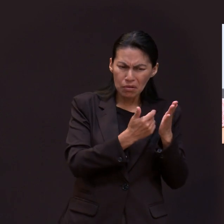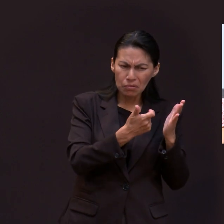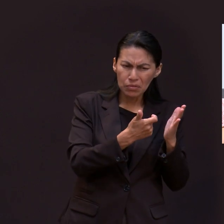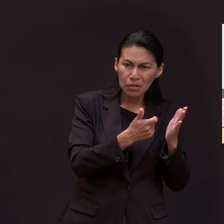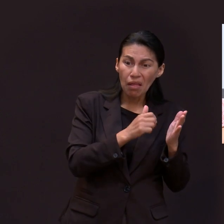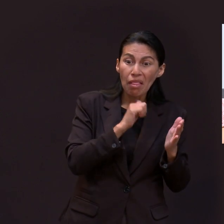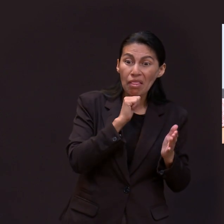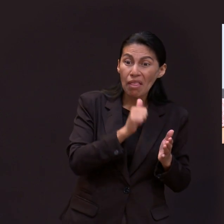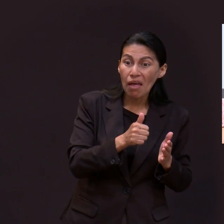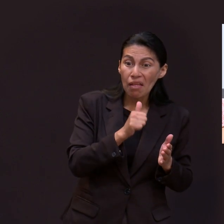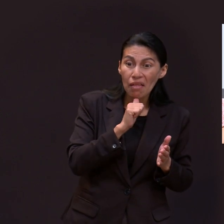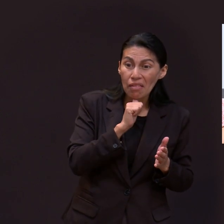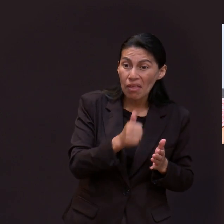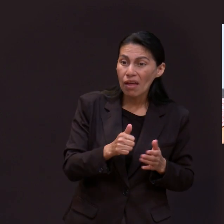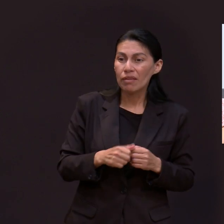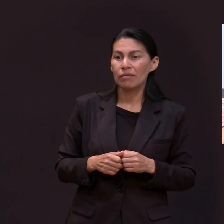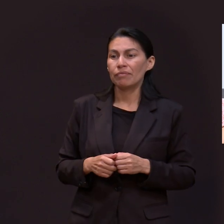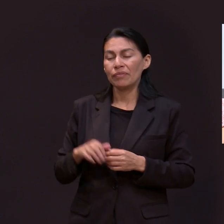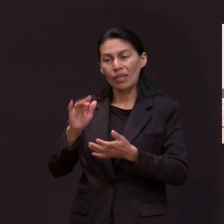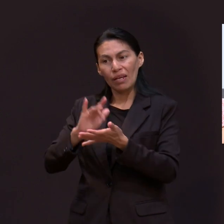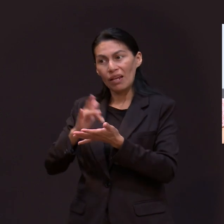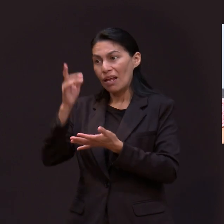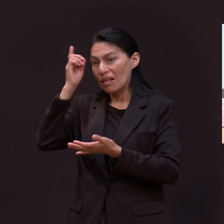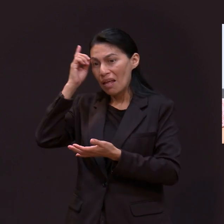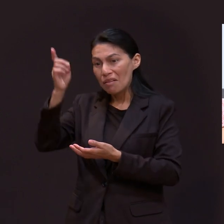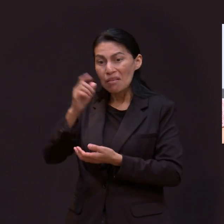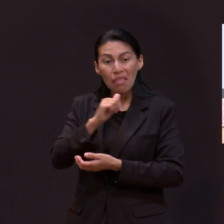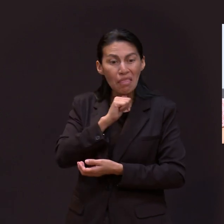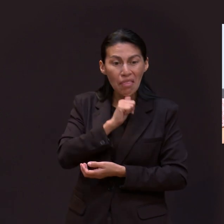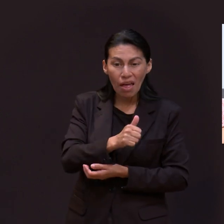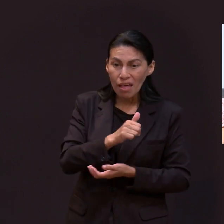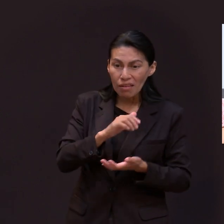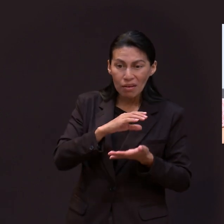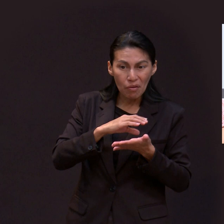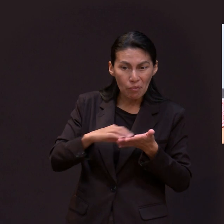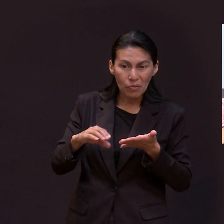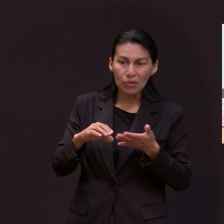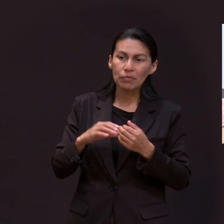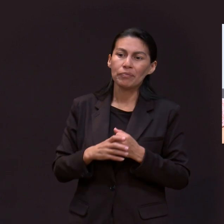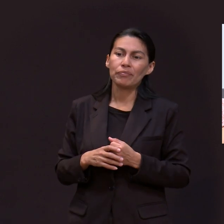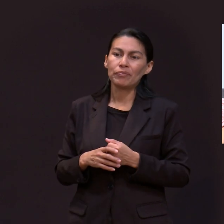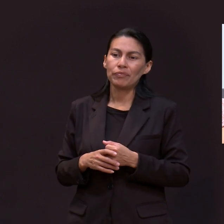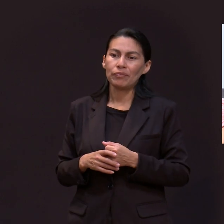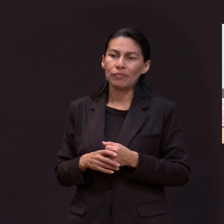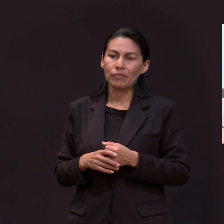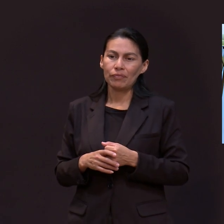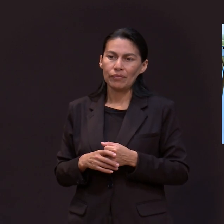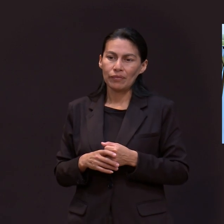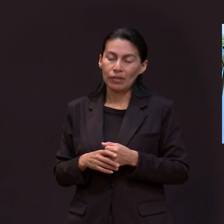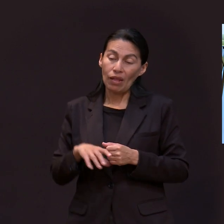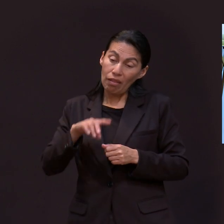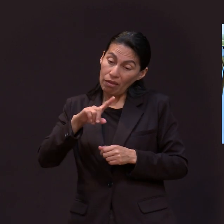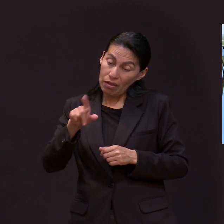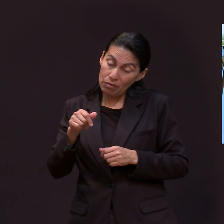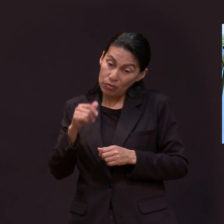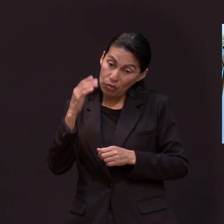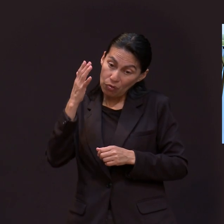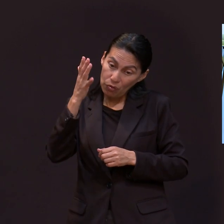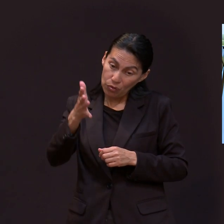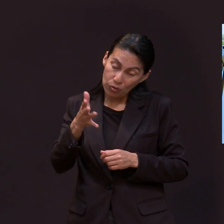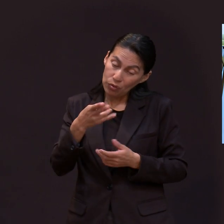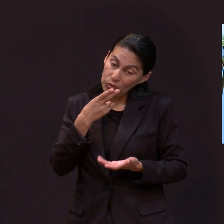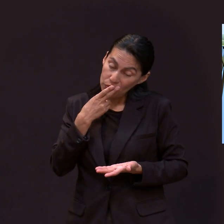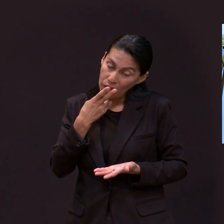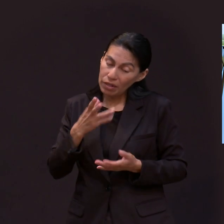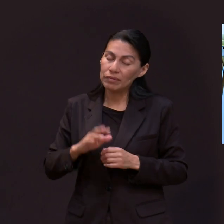puso en venta bien barato paso nadie lo compro bendito dios que nadie lo compró porque ese terreno le va a servir